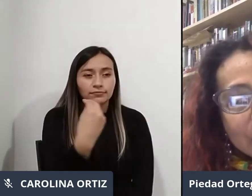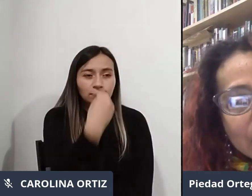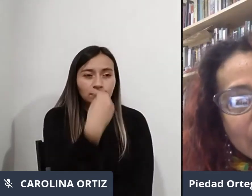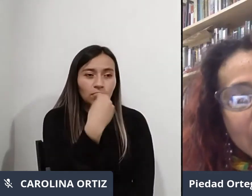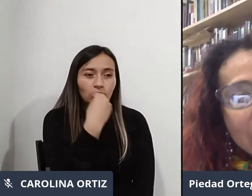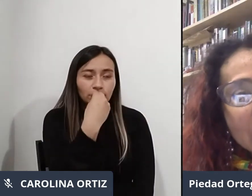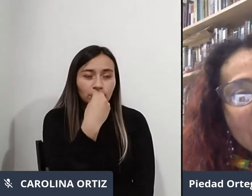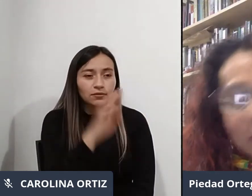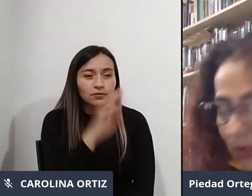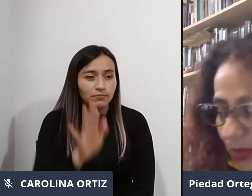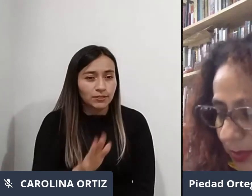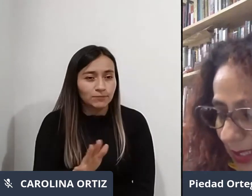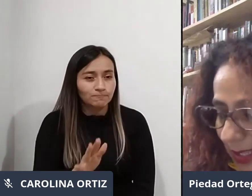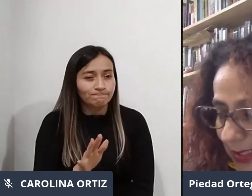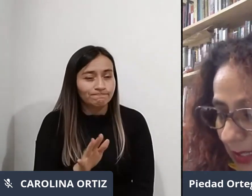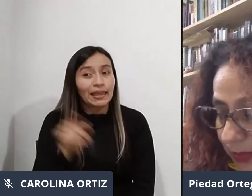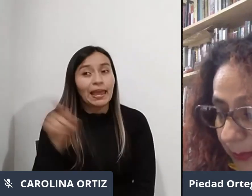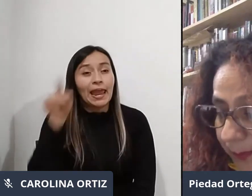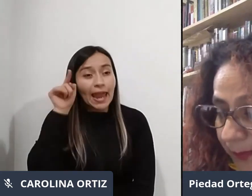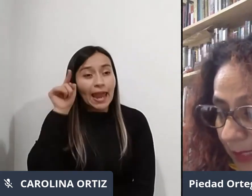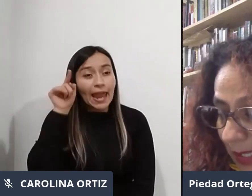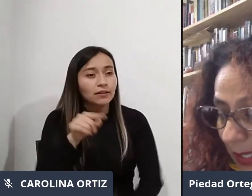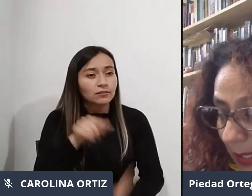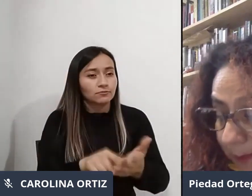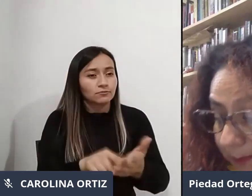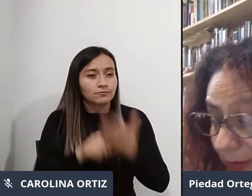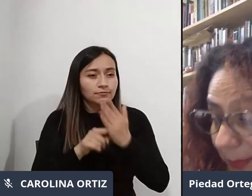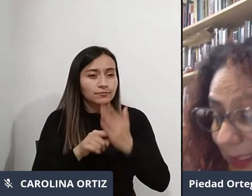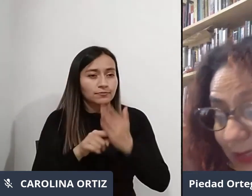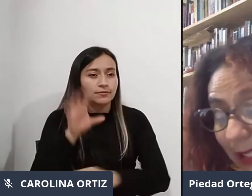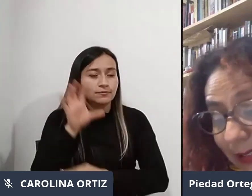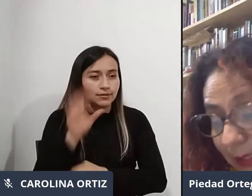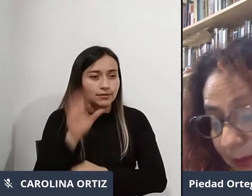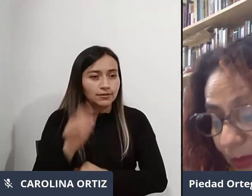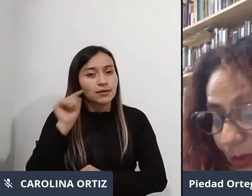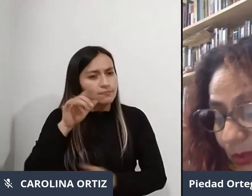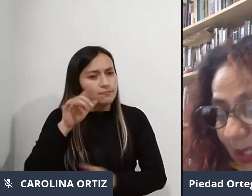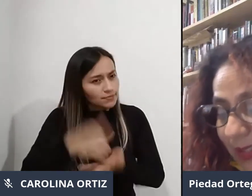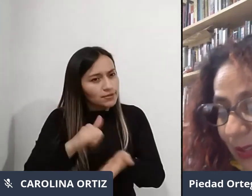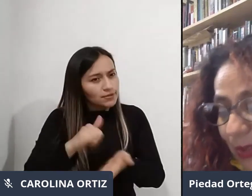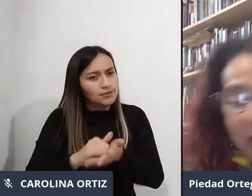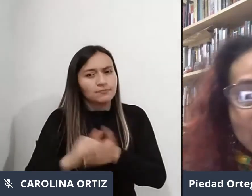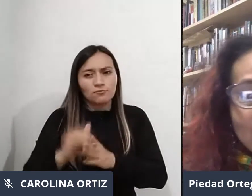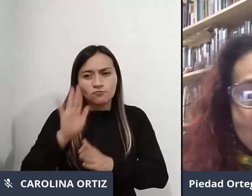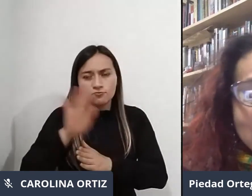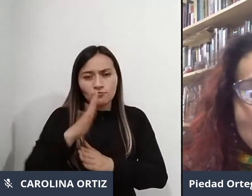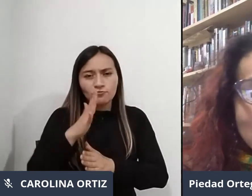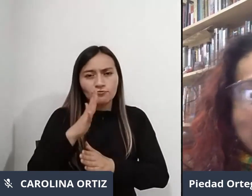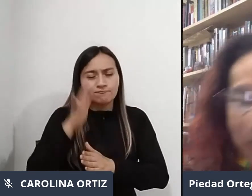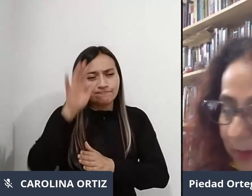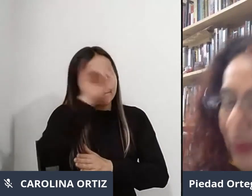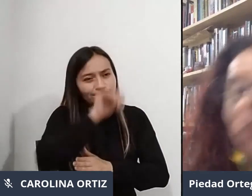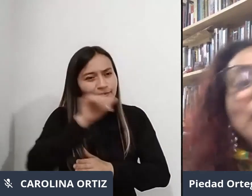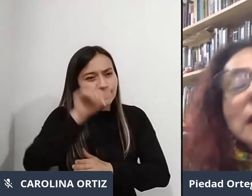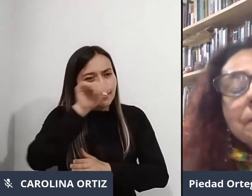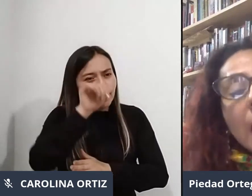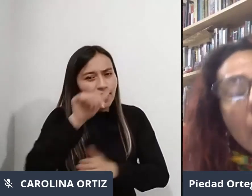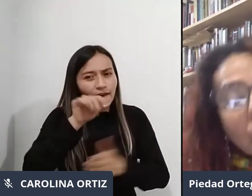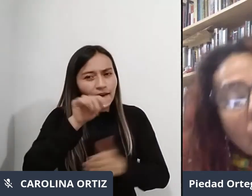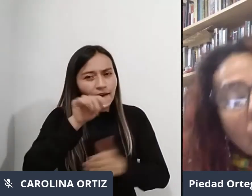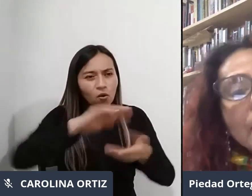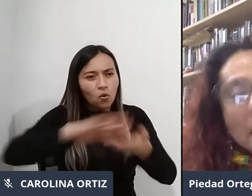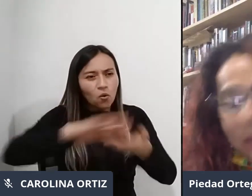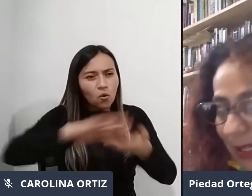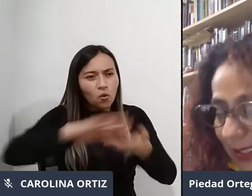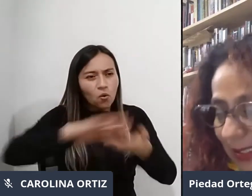nuestros indígenas, de nuestras comunidades afro. Pero también está el símbolo de los cacerolazos y está el símbolo